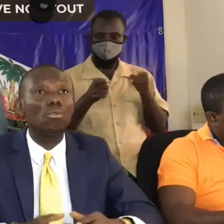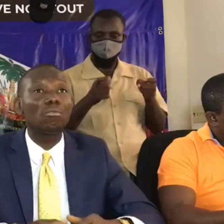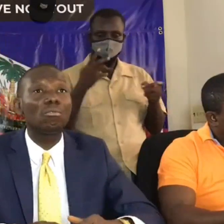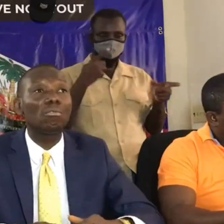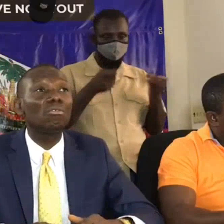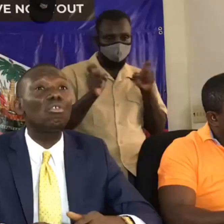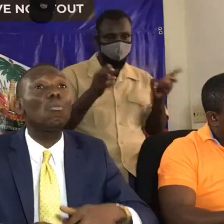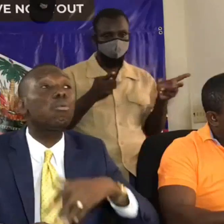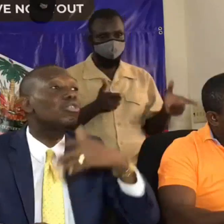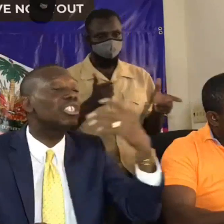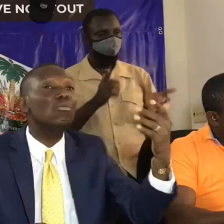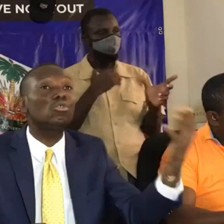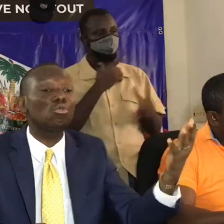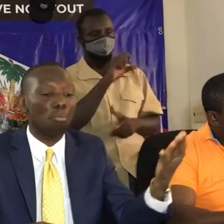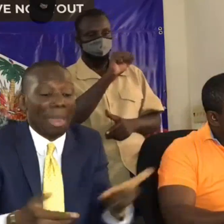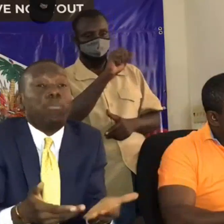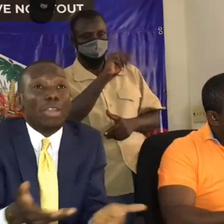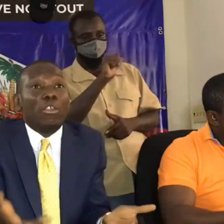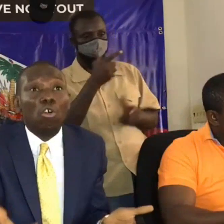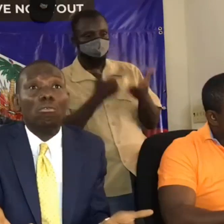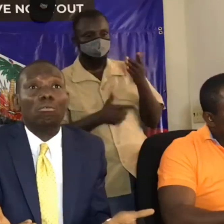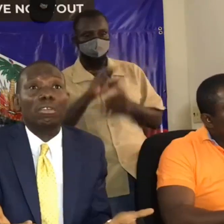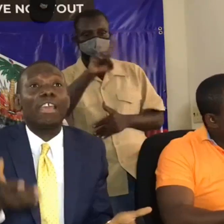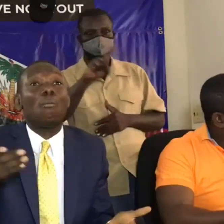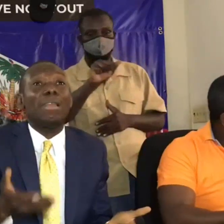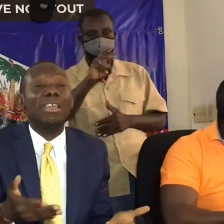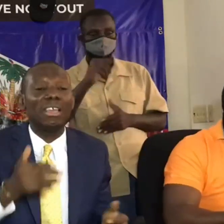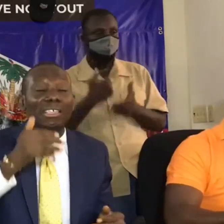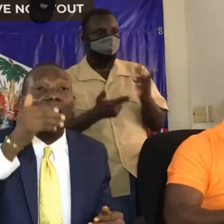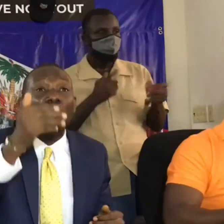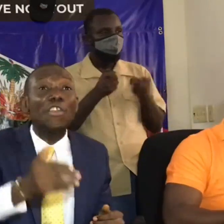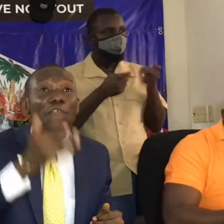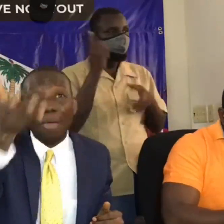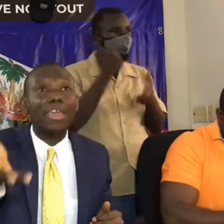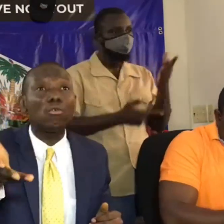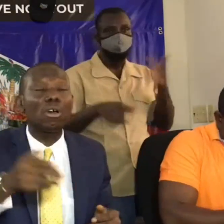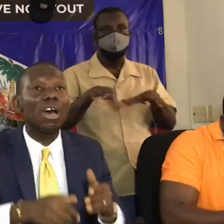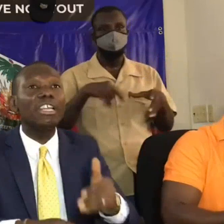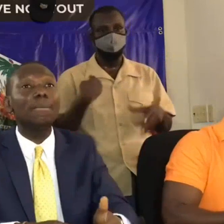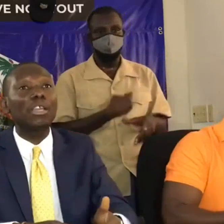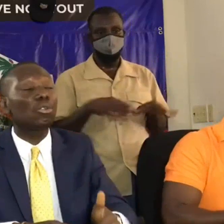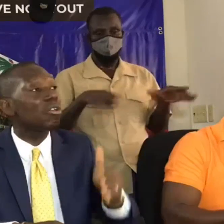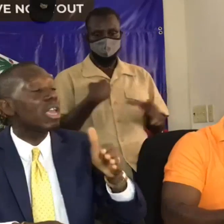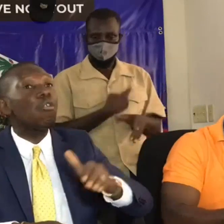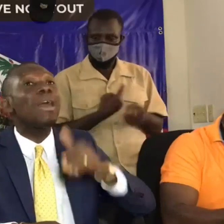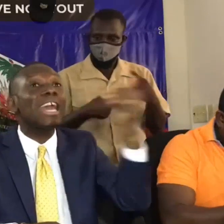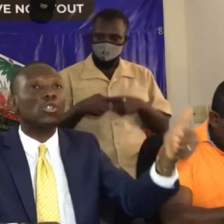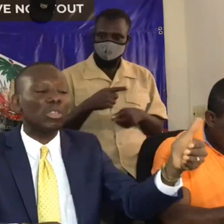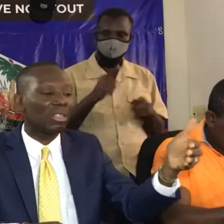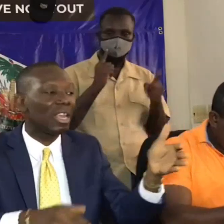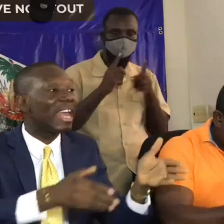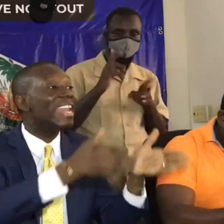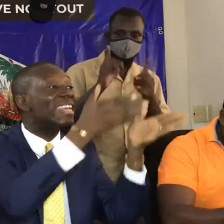Zamio, yo reproché monsieur, yo, pas pour les yo. Mais comprenez bien, c'est là où fin fermé yo en de prison et que